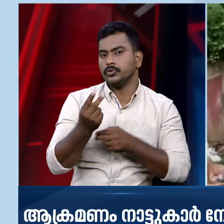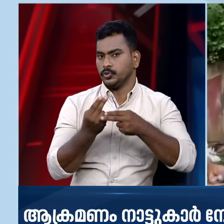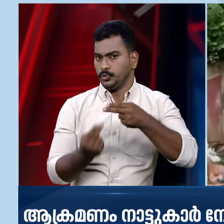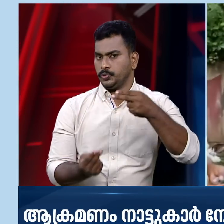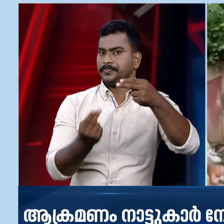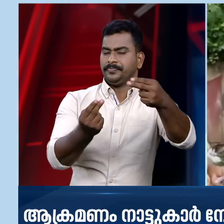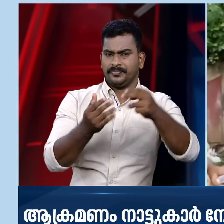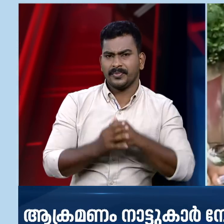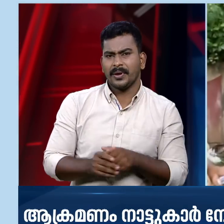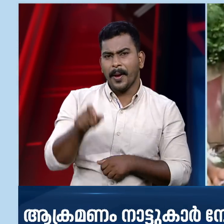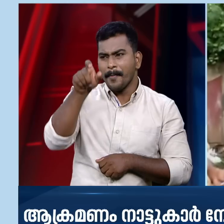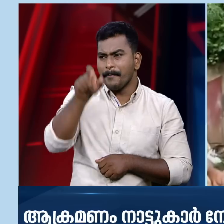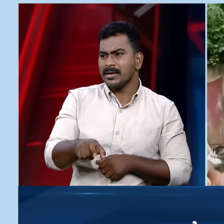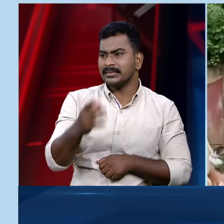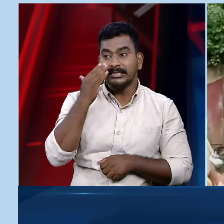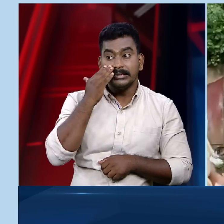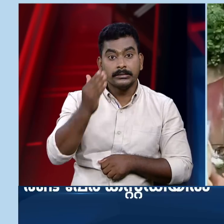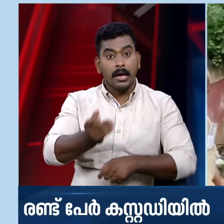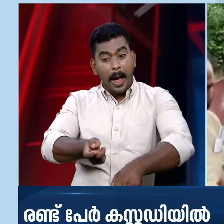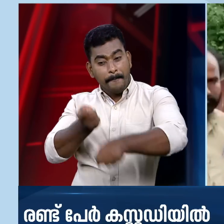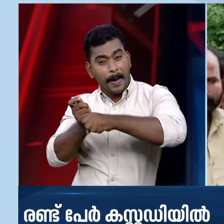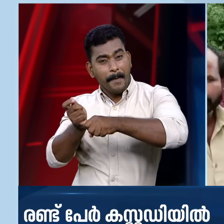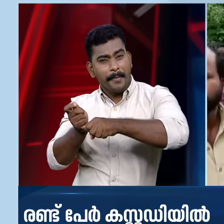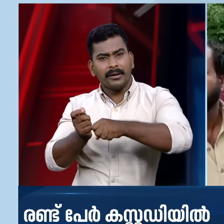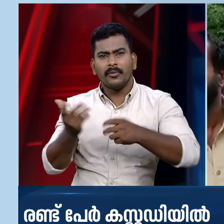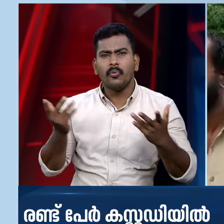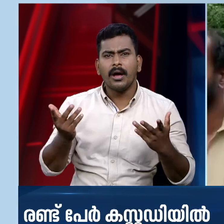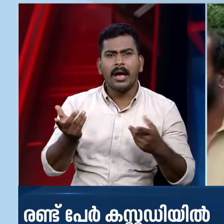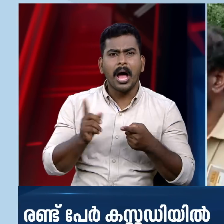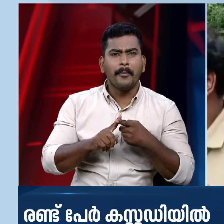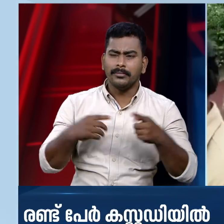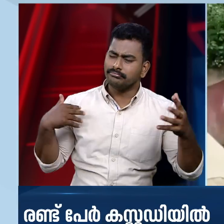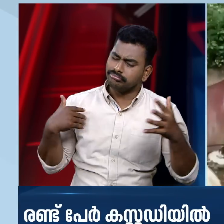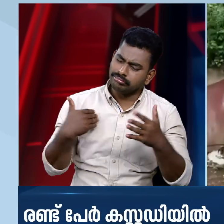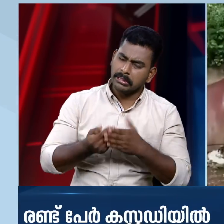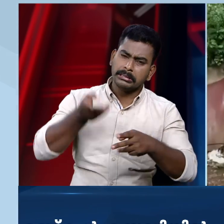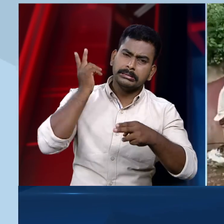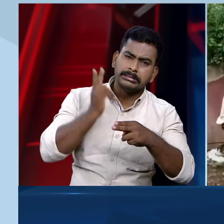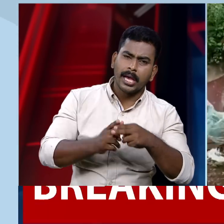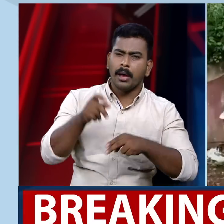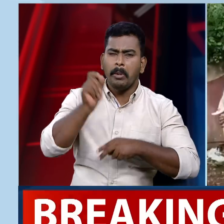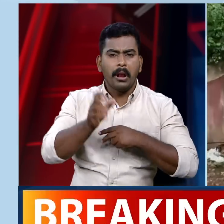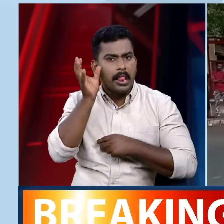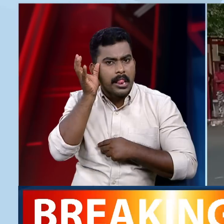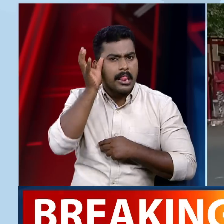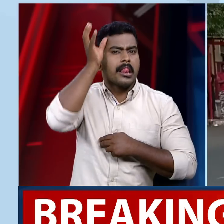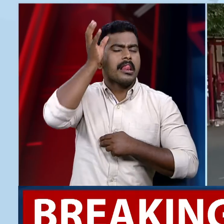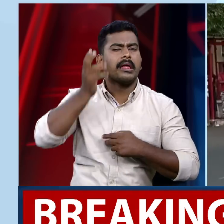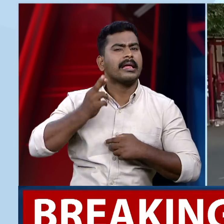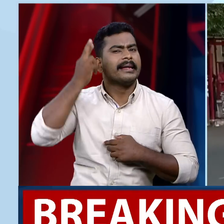വിവരങ്ങളുമായി പ്രിയരാഗ് ചേരുകയാണ്. പ്രിയരാഗ്, തലസ്ഥാനത്ത് നിന്ന് വീണ്ടും ഒരു ഗുണ്ടാ ആക്രമണത്തിന്റെ വാർത്ത വരുന്നു. രണ്ടു പേർ കസ്റ്റഡിയിലെന്ന വിവരവുമുണ്ട്.